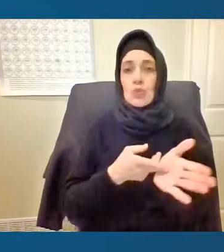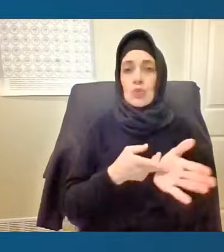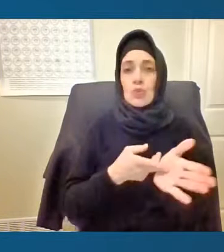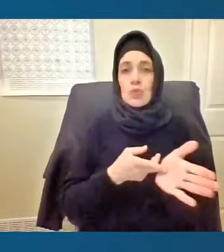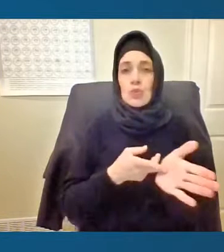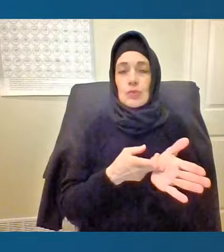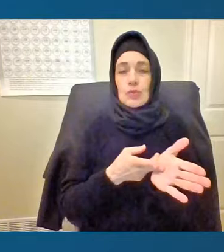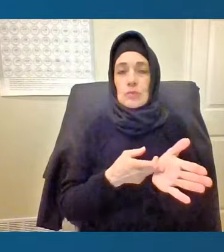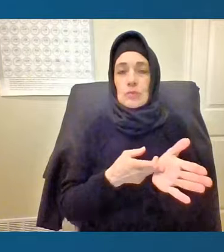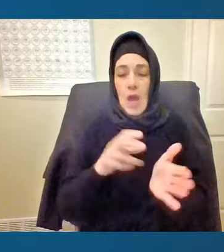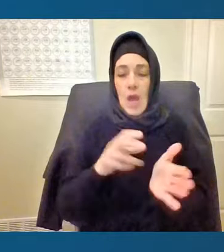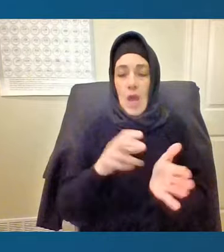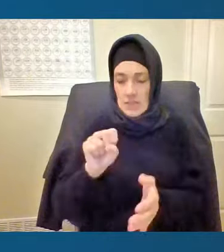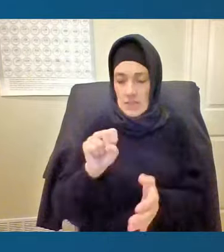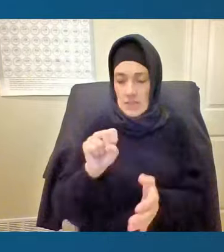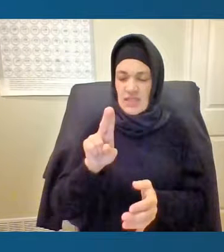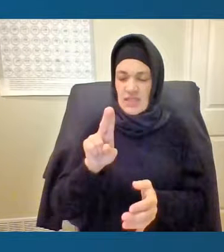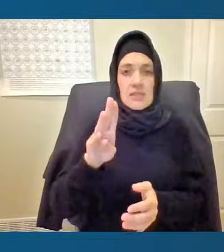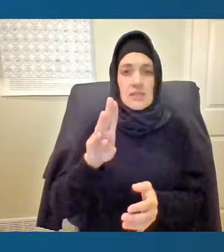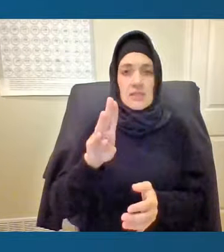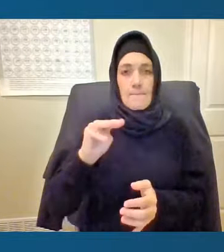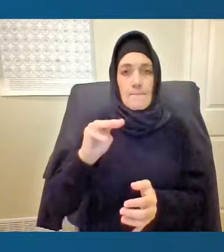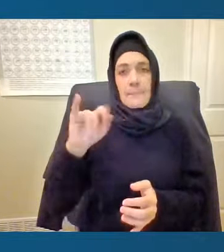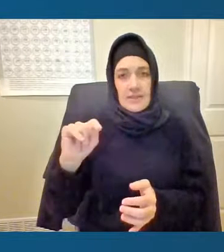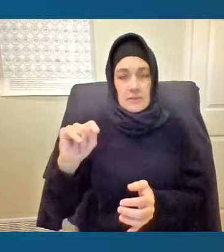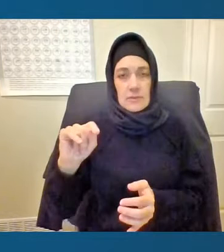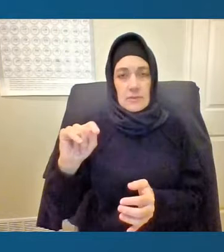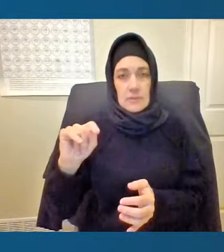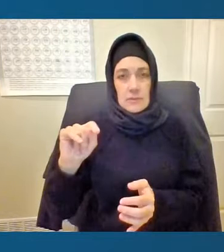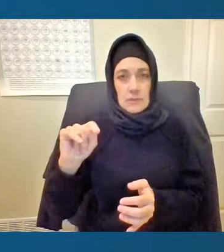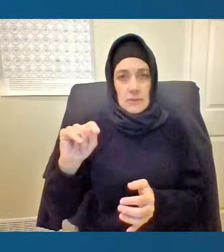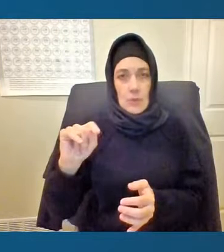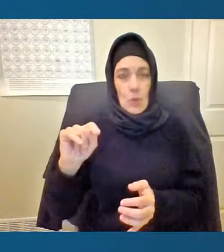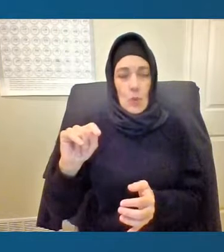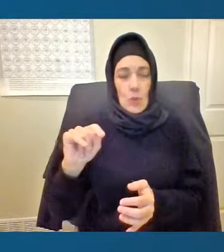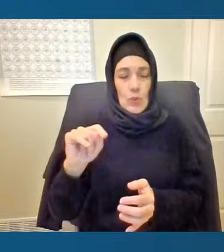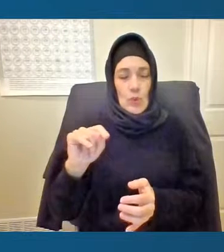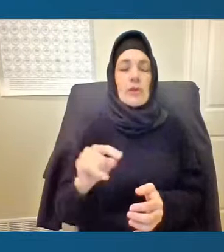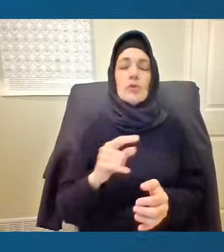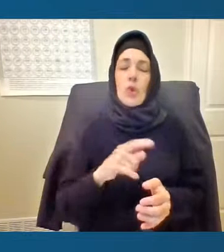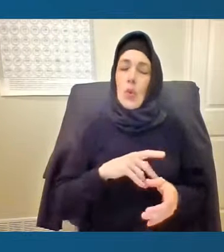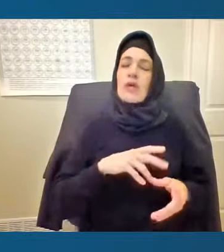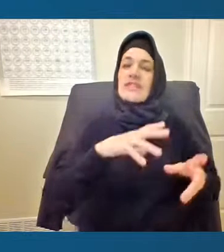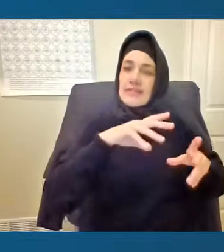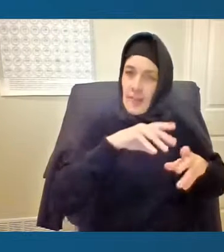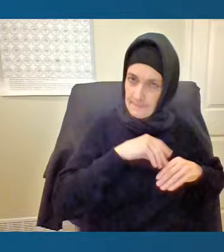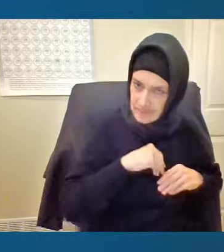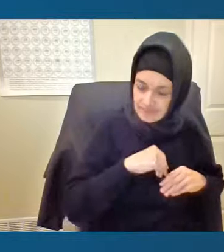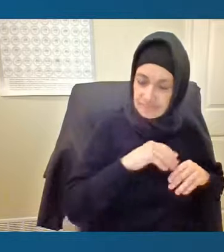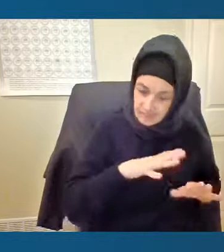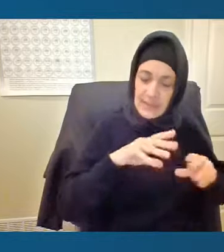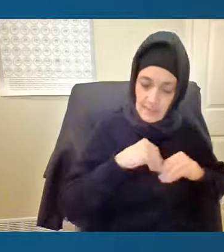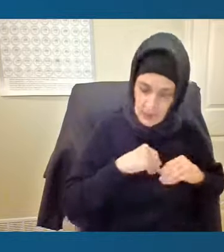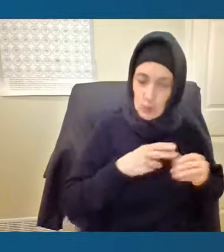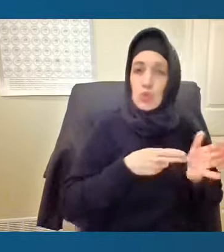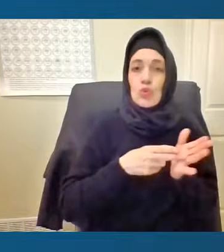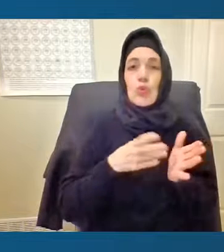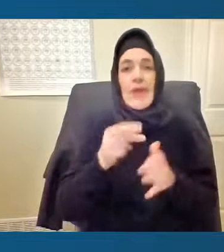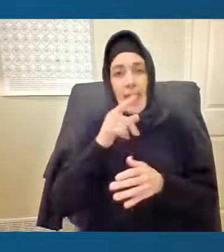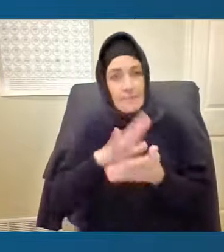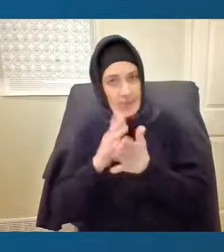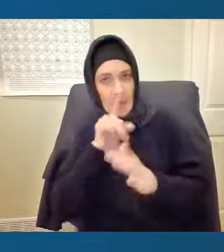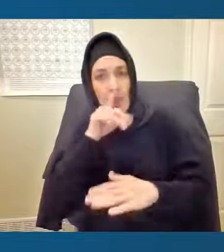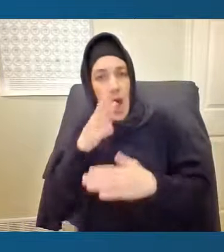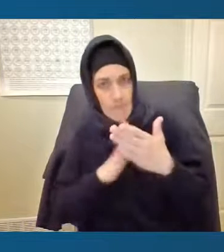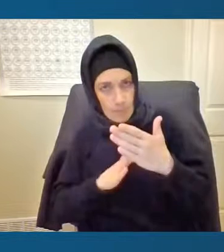لَهُ and humble yourself before it. I read one more story. I'm sorry, there's a lot of stories today, man. SubhanAllah. I read one